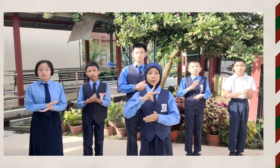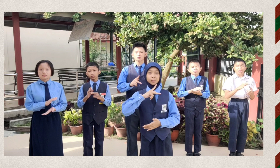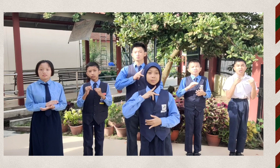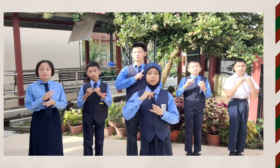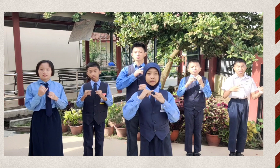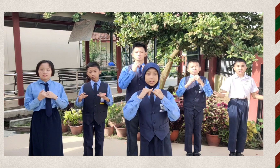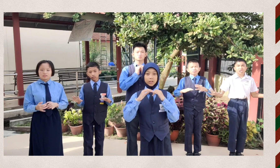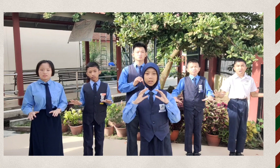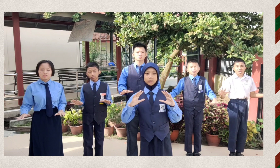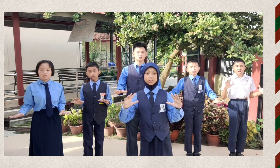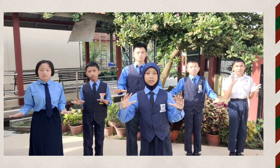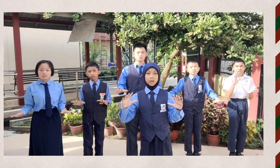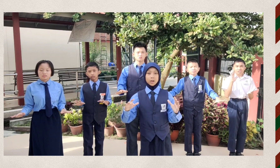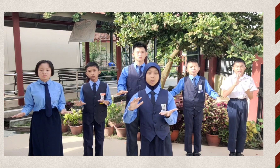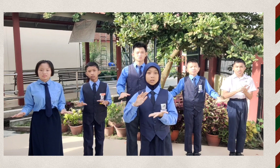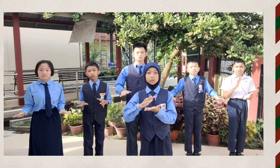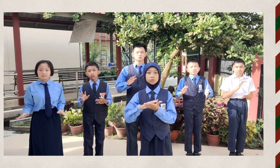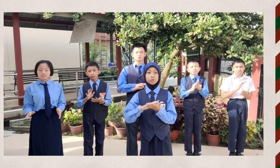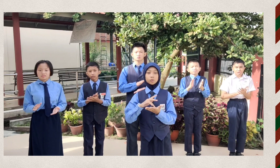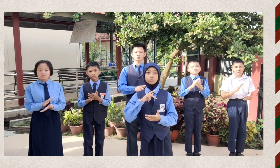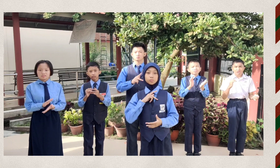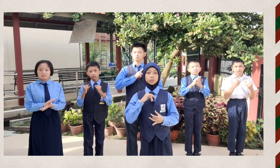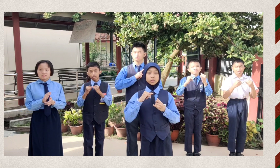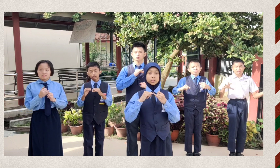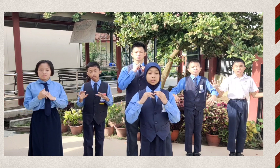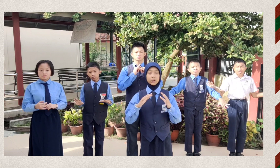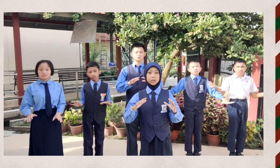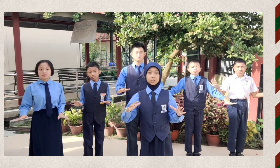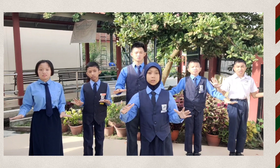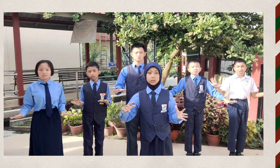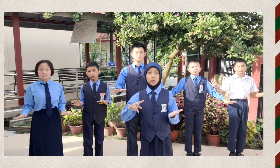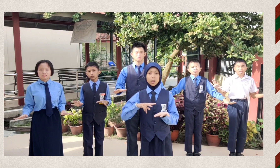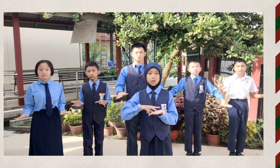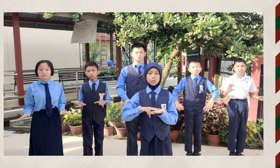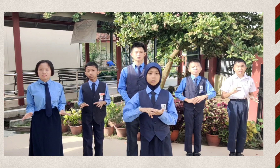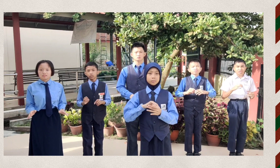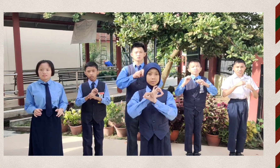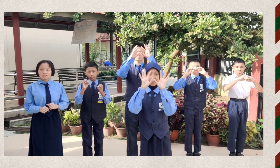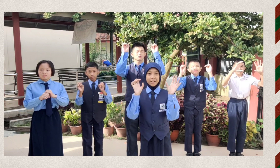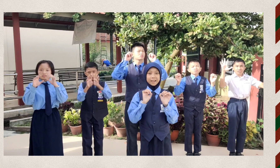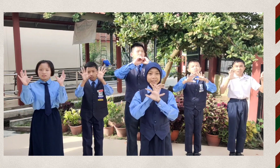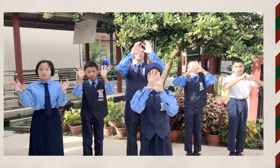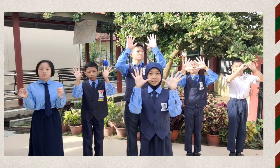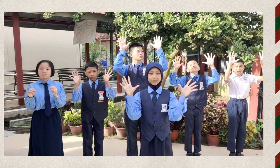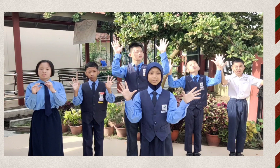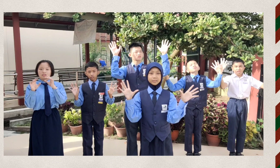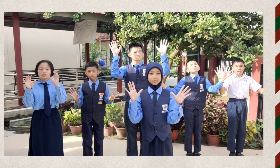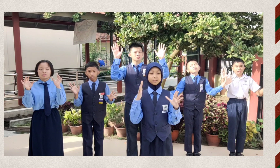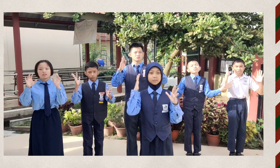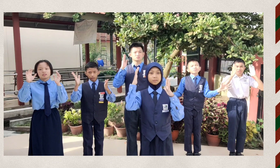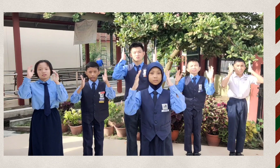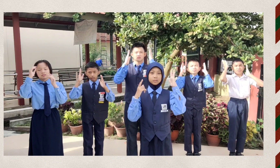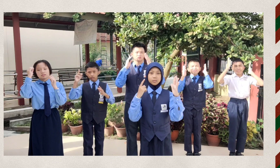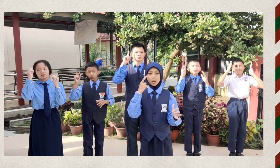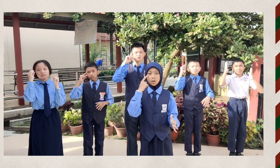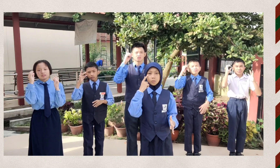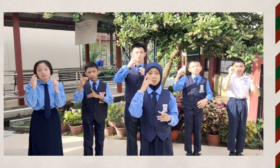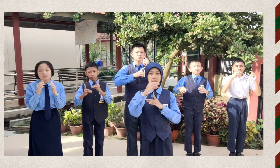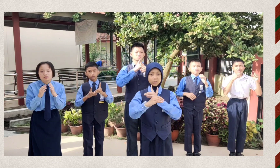Sekolahku sejahtera, sekolahku sejahtera, gemilanglah Malaysia di mata